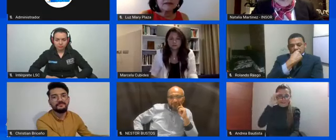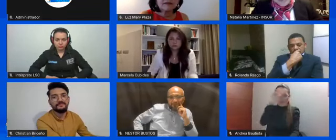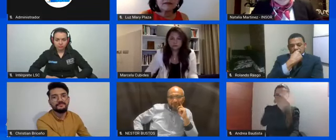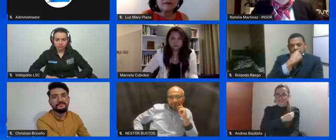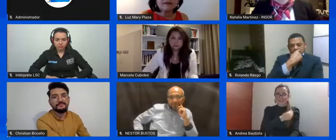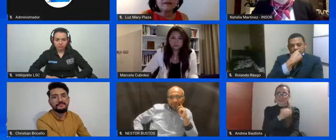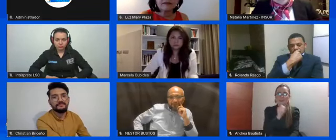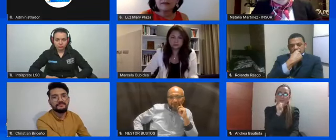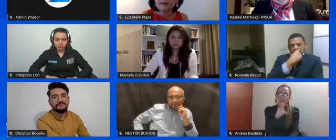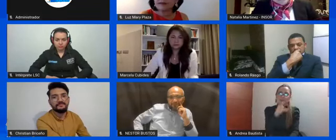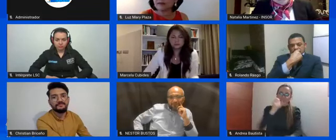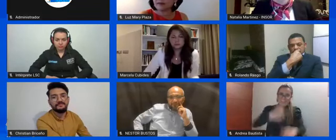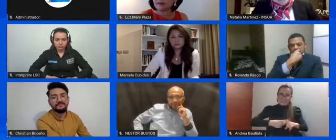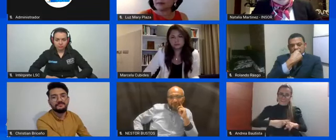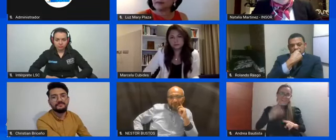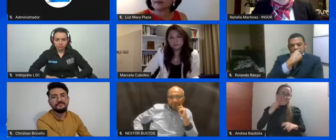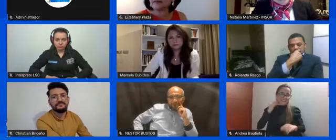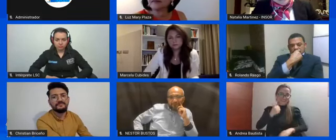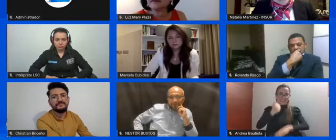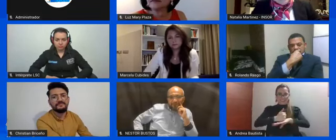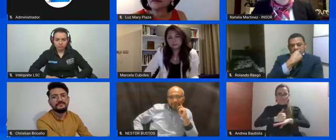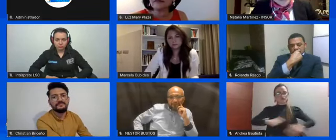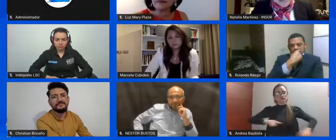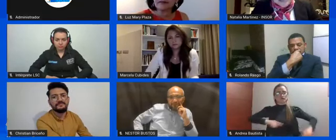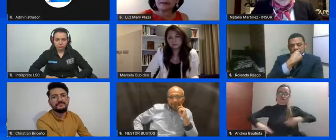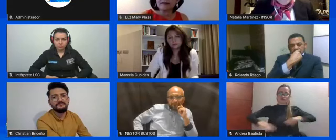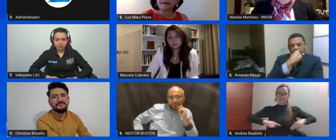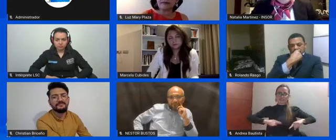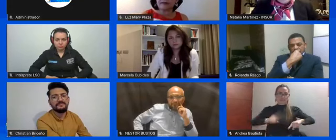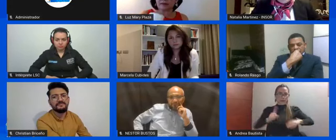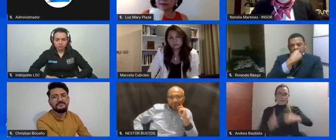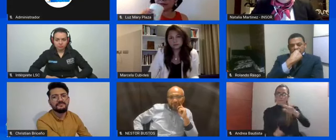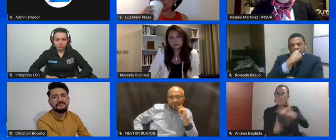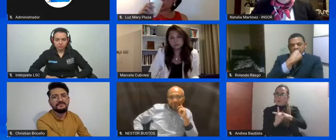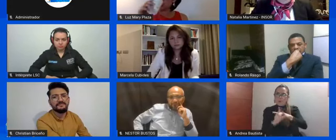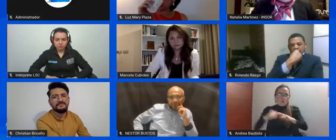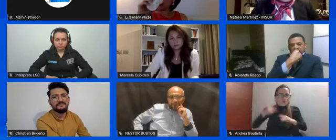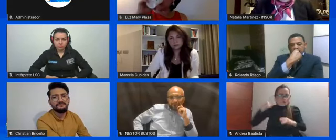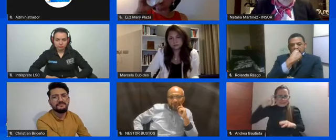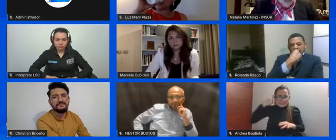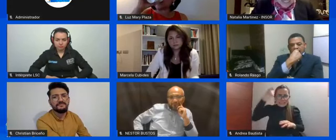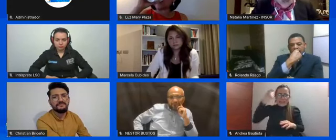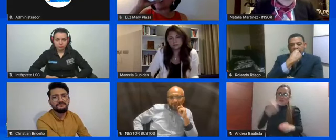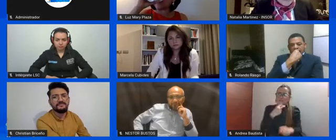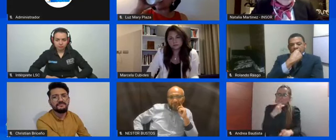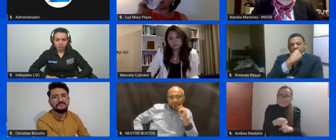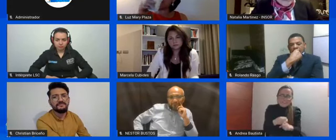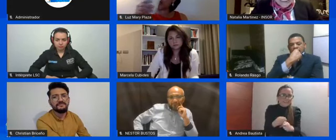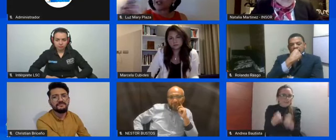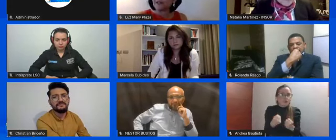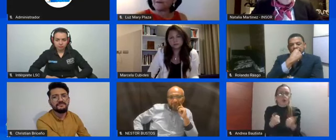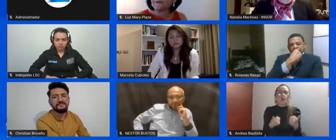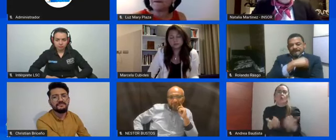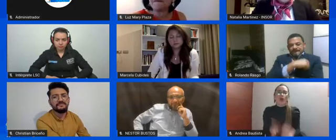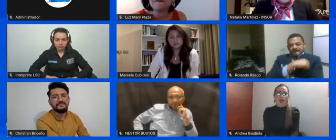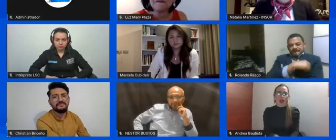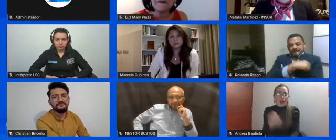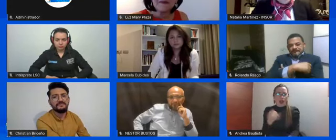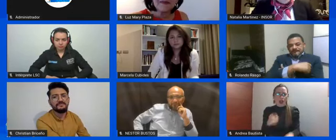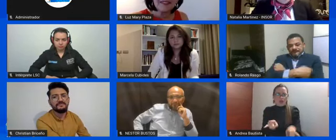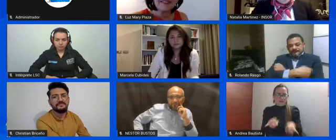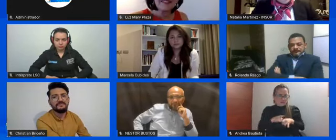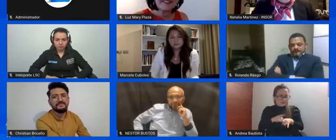desafío que más recuerdas? Y que hasta a veces a uno hasta le sacan lágrimas porque hay